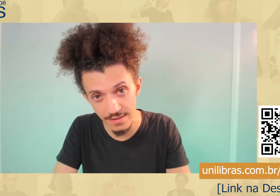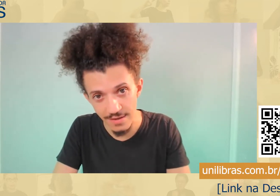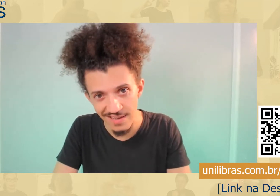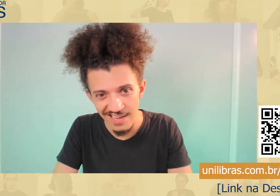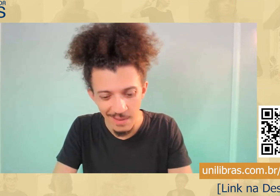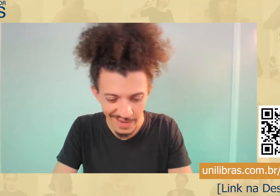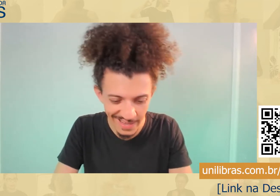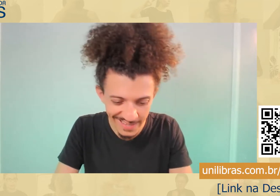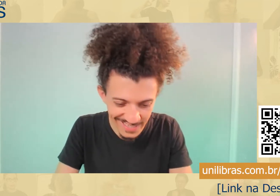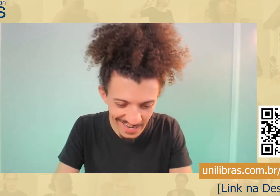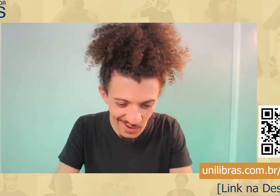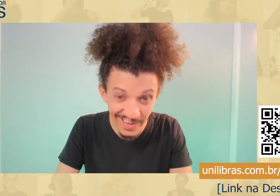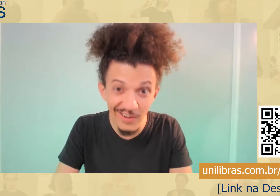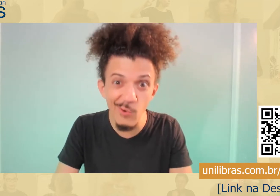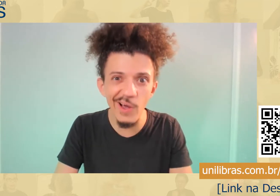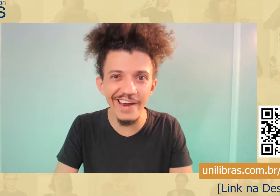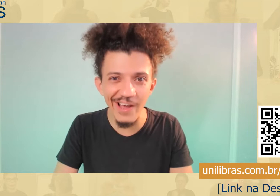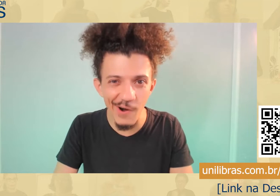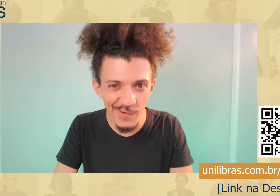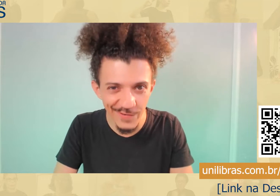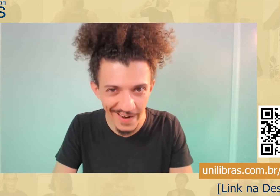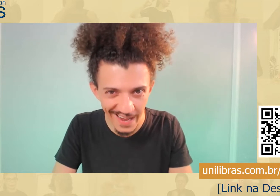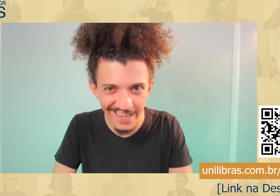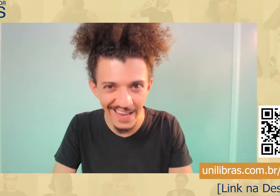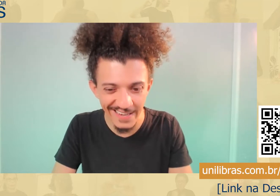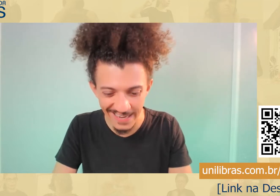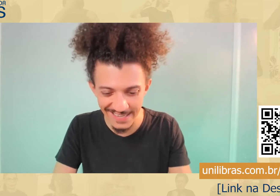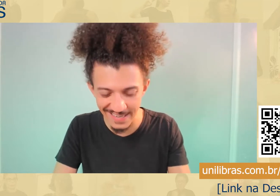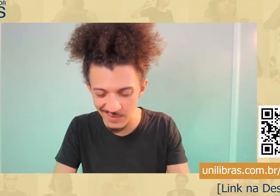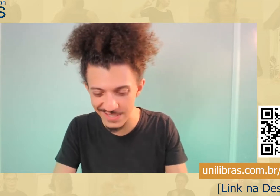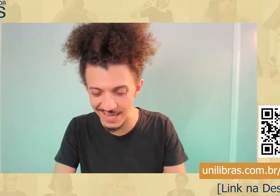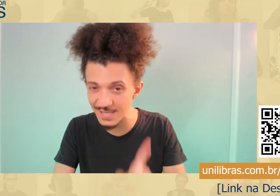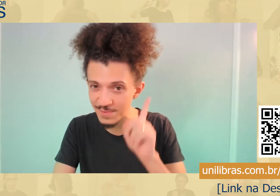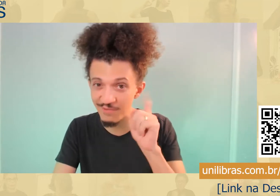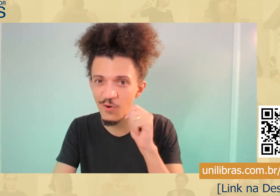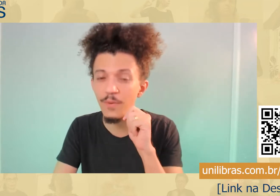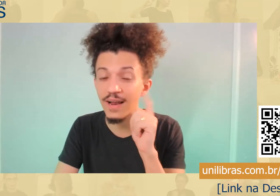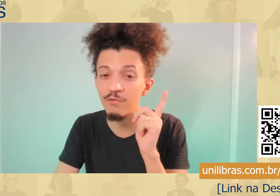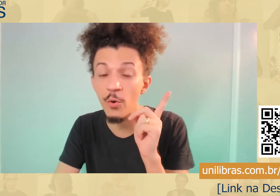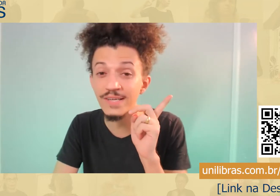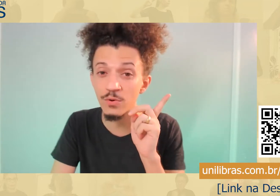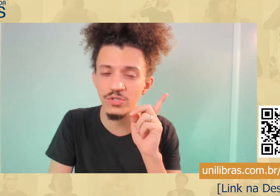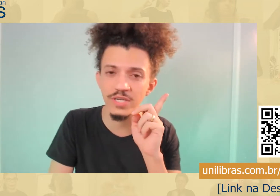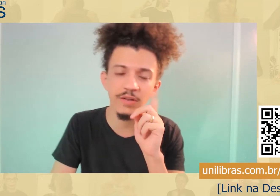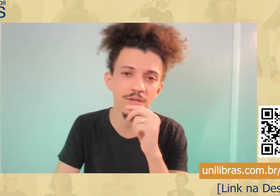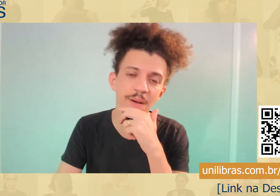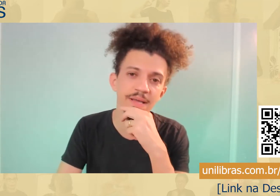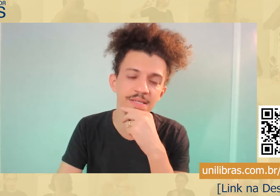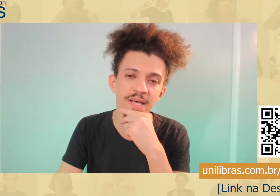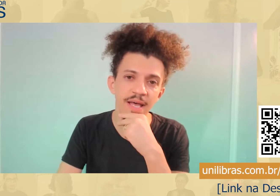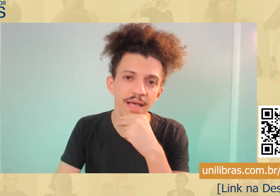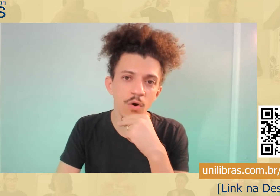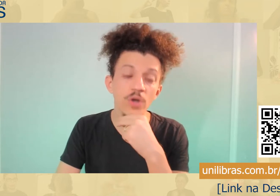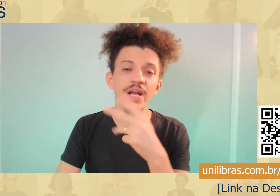1996. Para quem está chegando agora e nunca nem ouviu falar da escrita da língua de sinais, para você ver como que ela ficou escondida em nosso